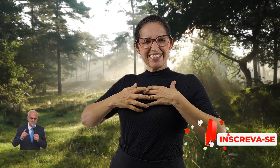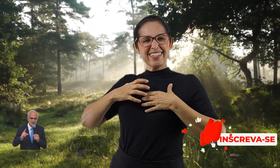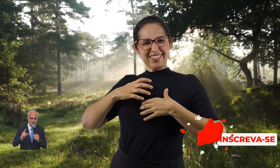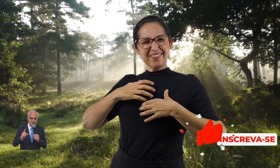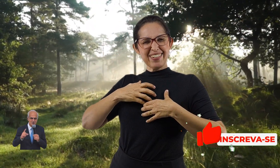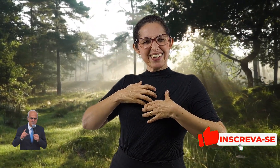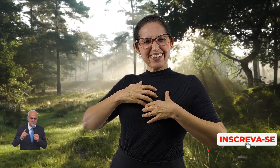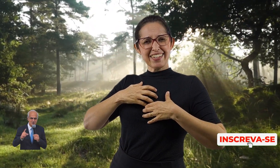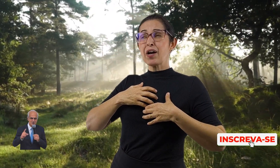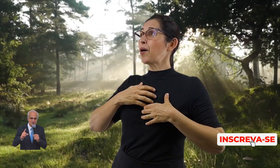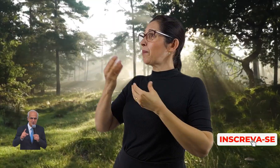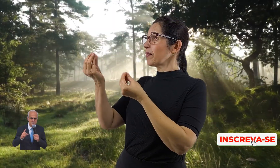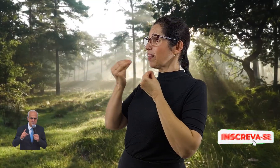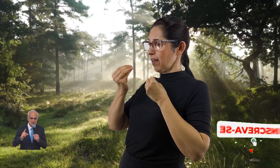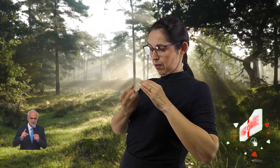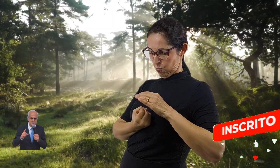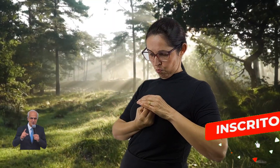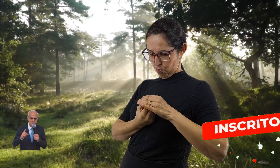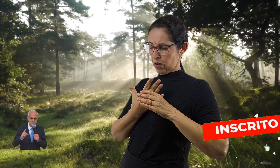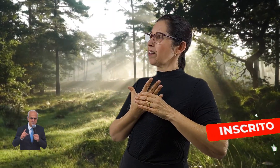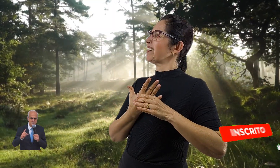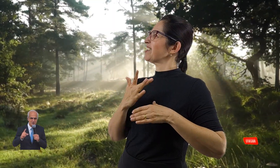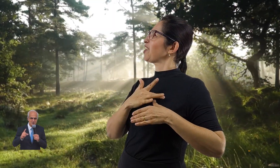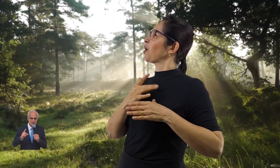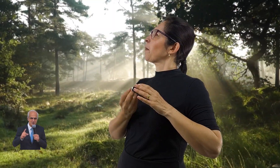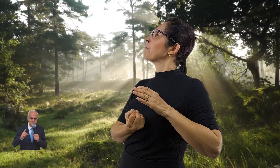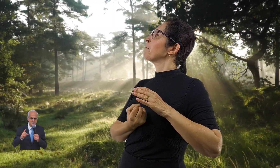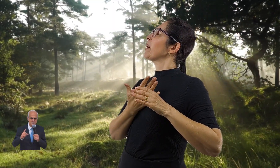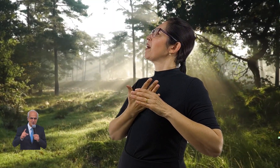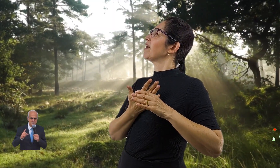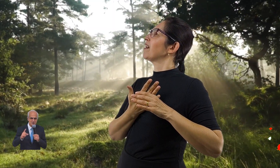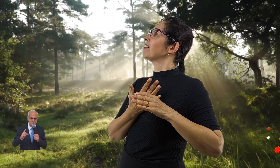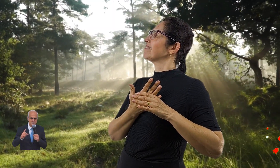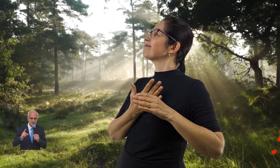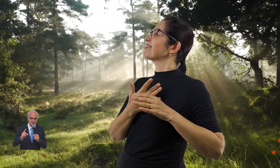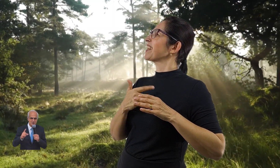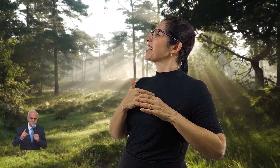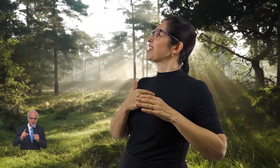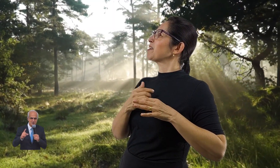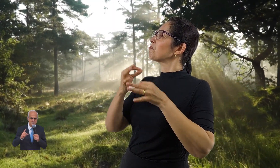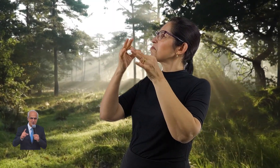em mim. Cria em mim um coração puro, Senhor. Um espírito reto, Senhor.